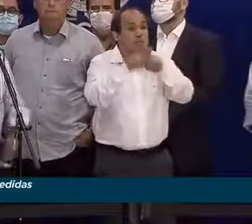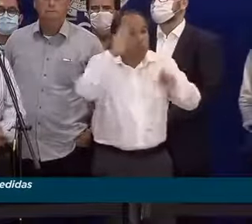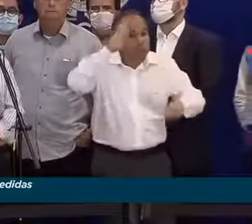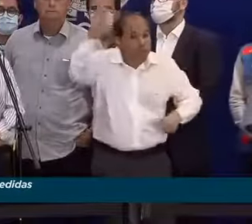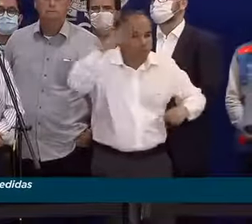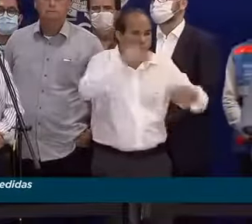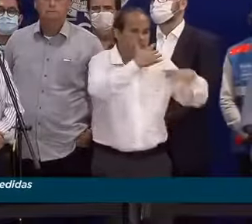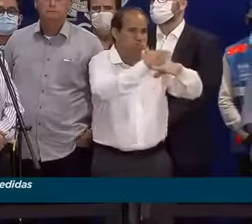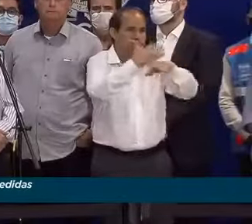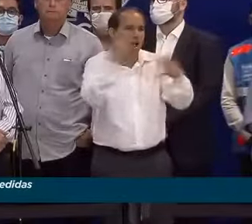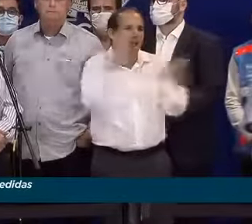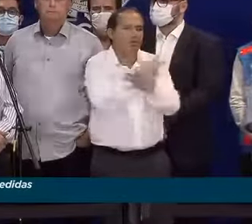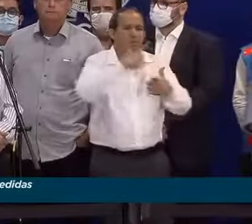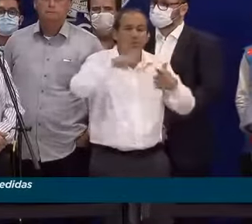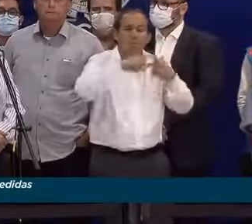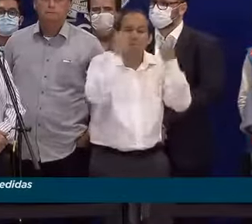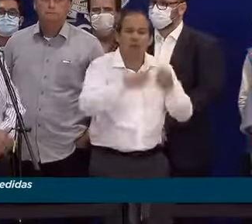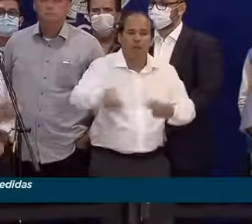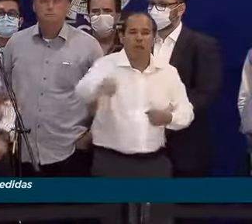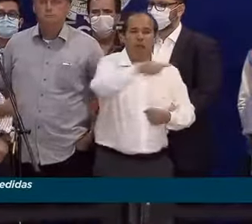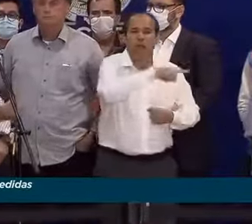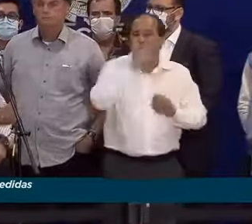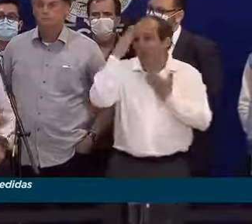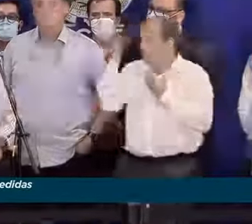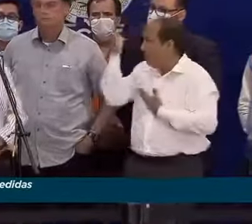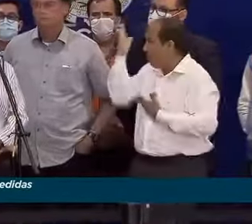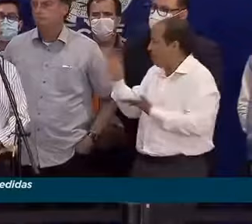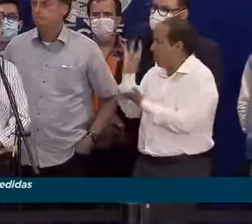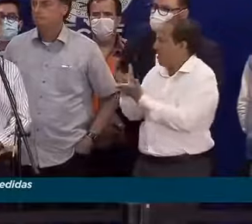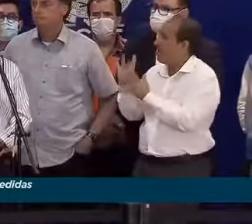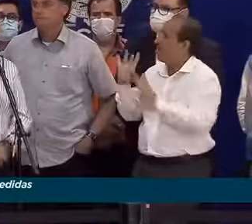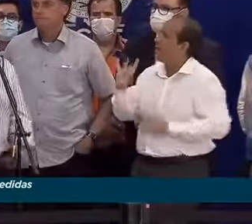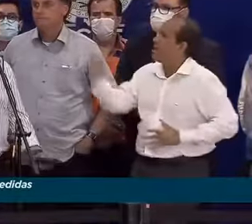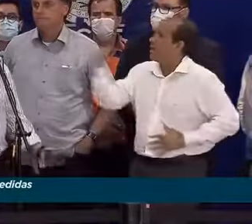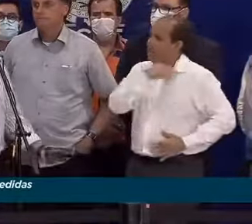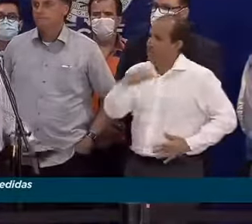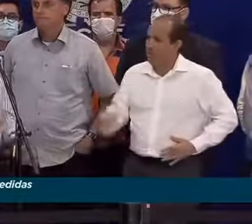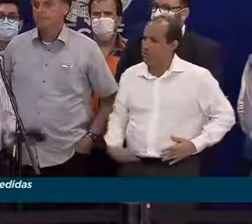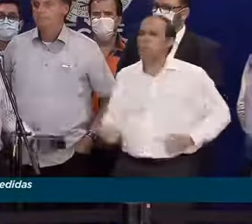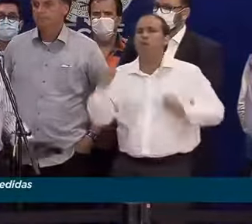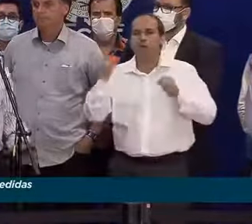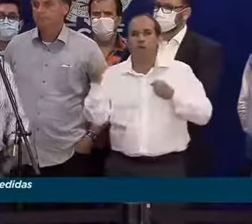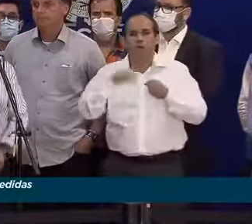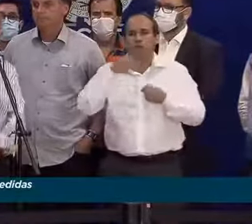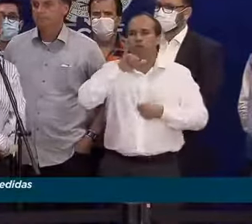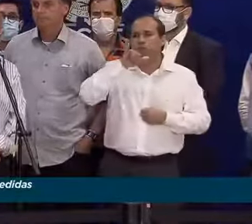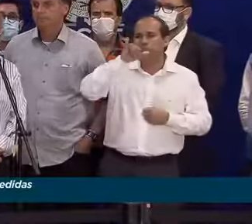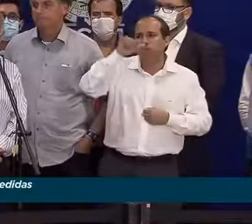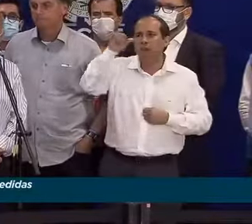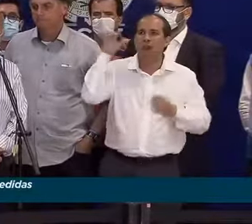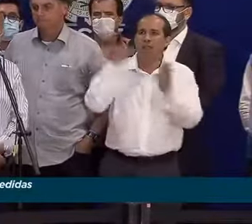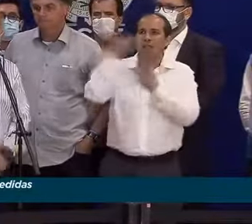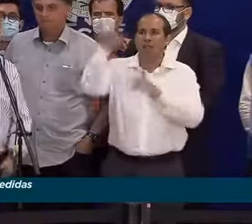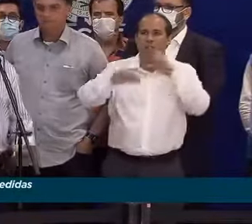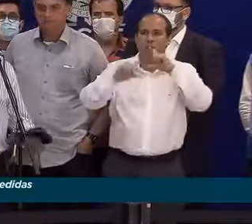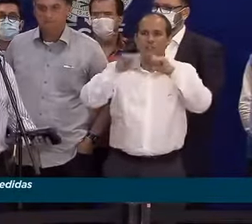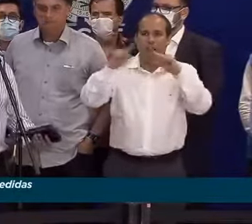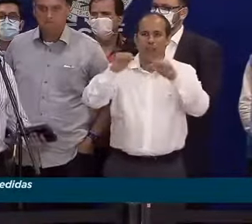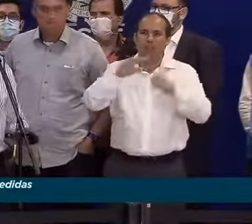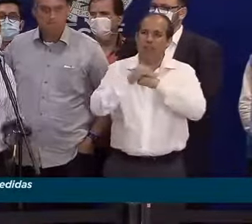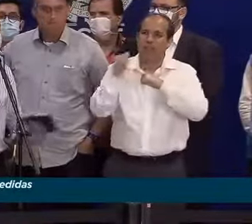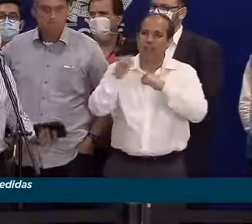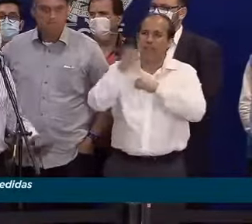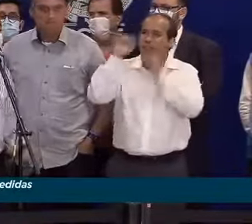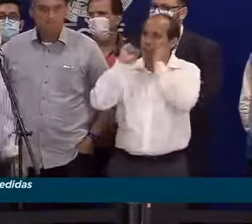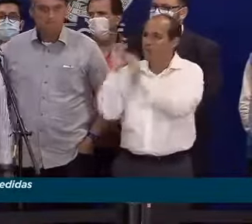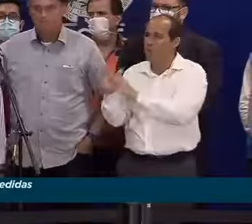todo esse problema que está aí, agradecemos imensamente ao senhor e aos ministros. Que voltem com Deus até a nossa querida Brasília e que